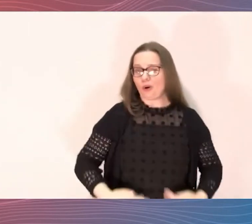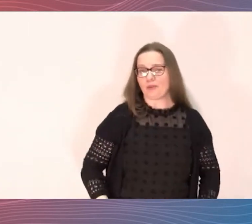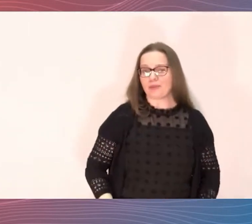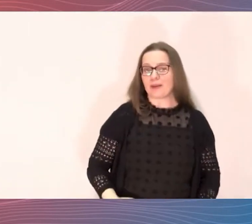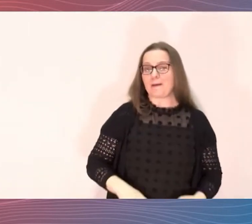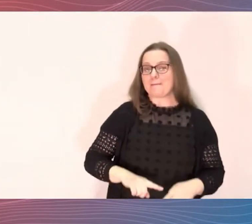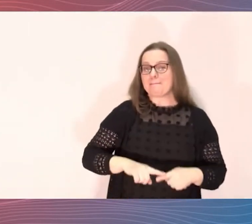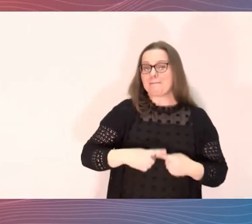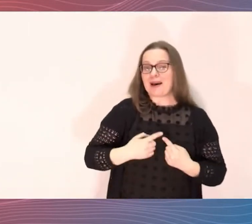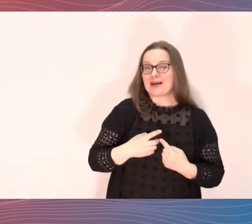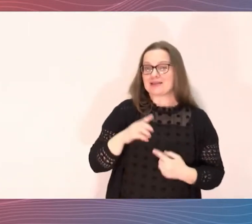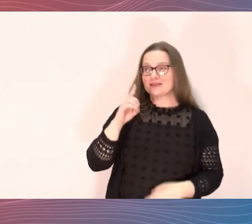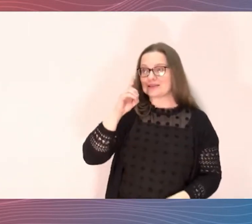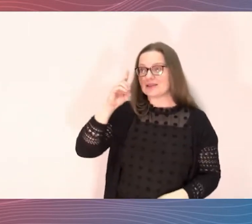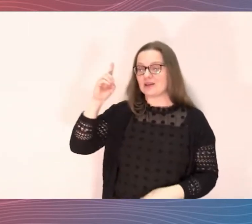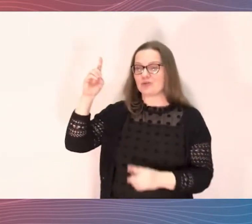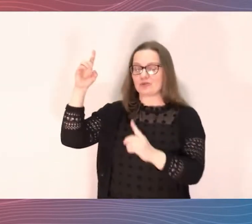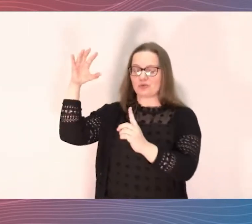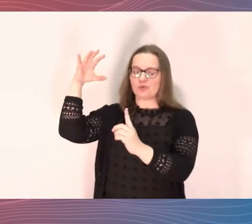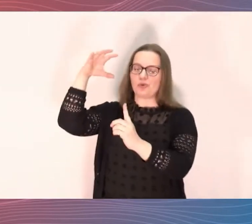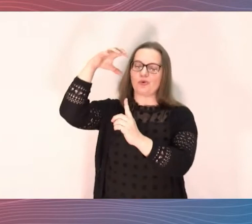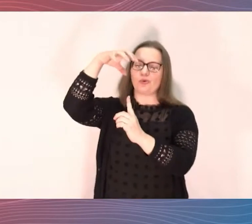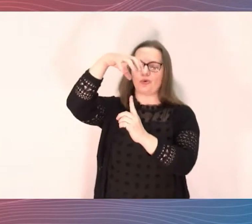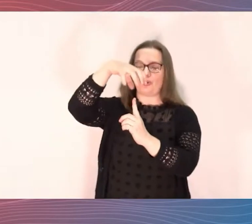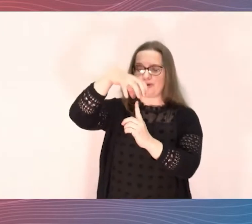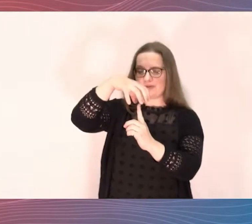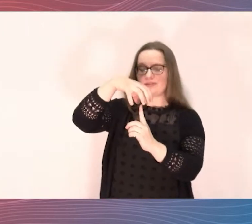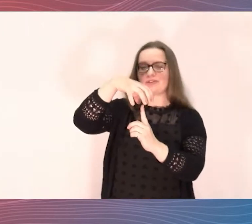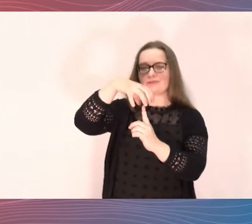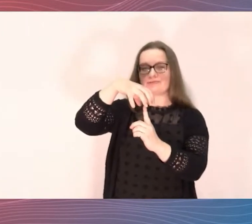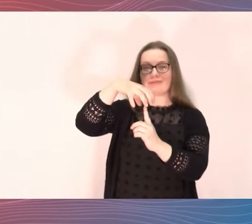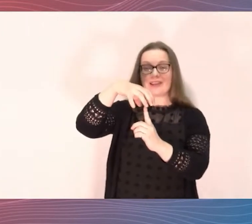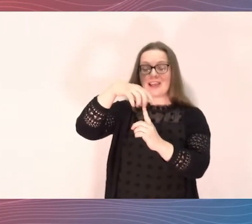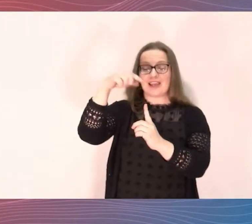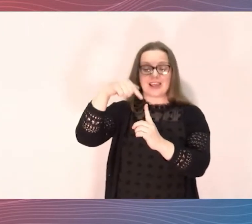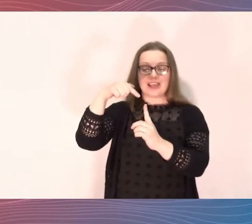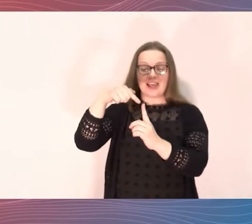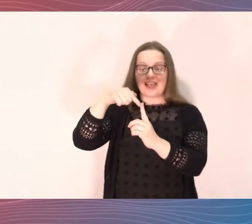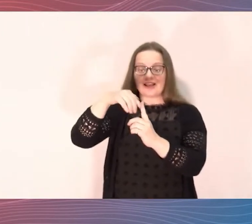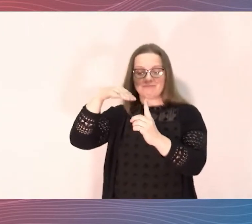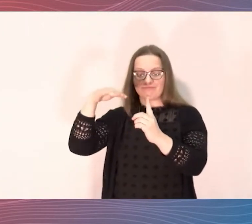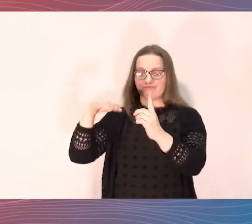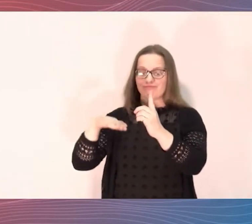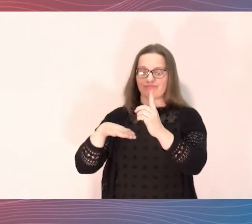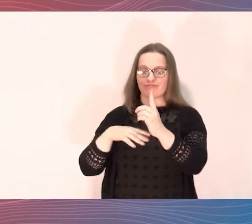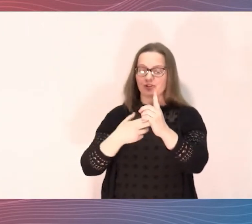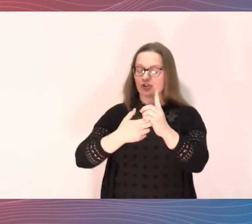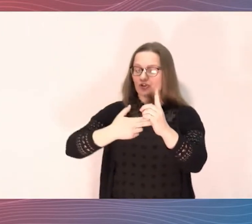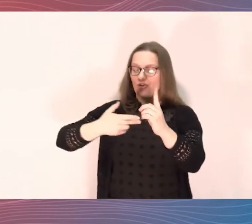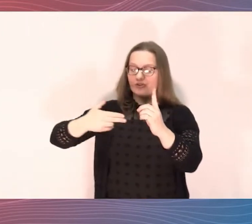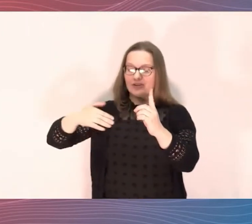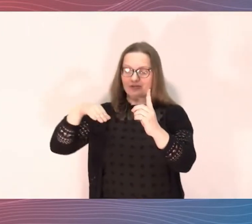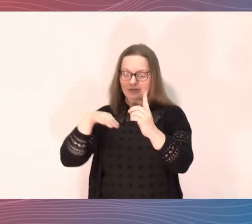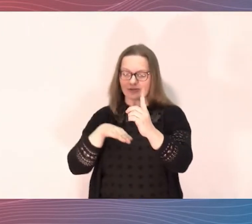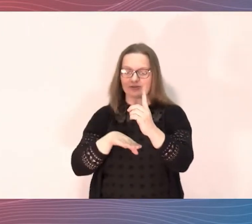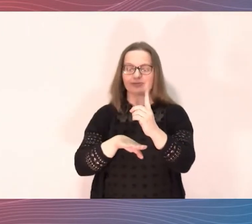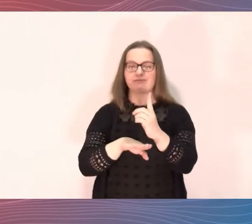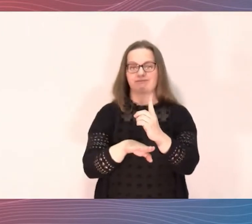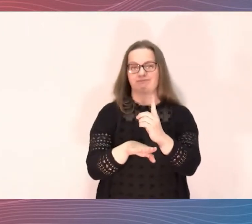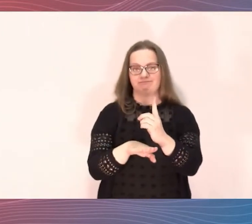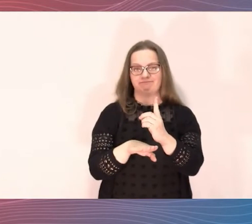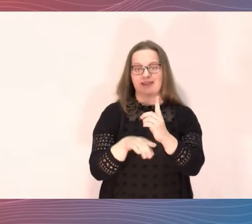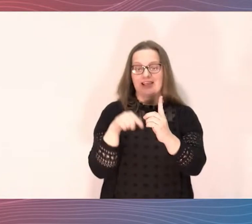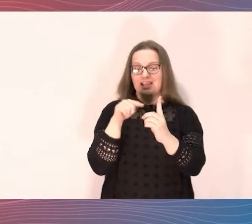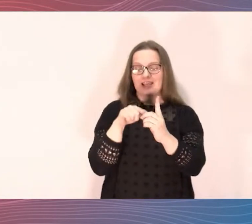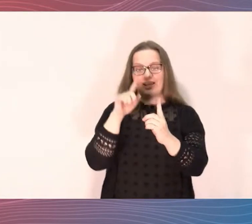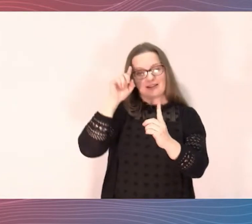o constituíste sobre as obras das tuas mãos. Todas as coisas sujeitasse debaixo dos seus pés. Irmão, quem somos nós?